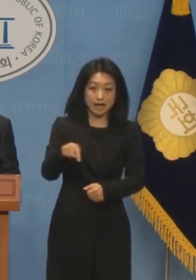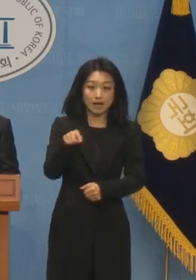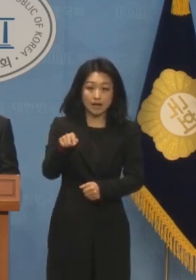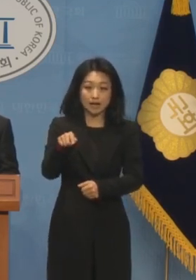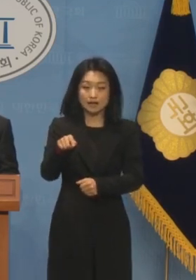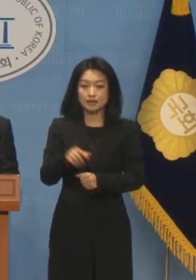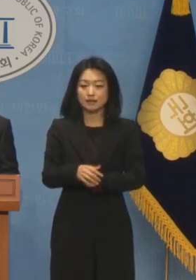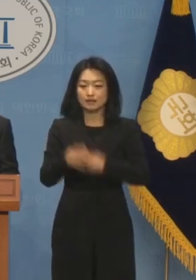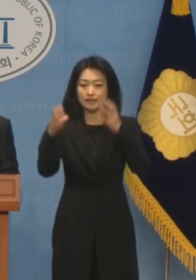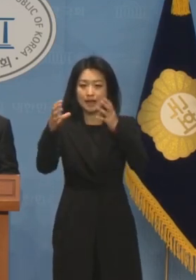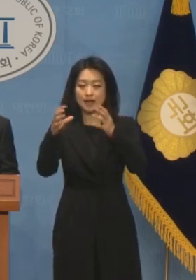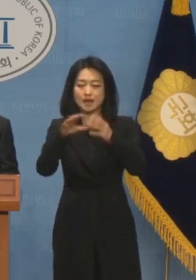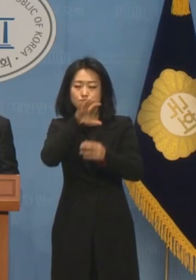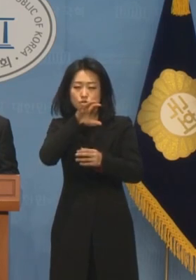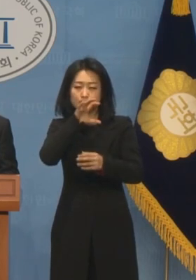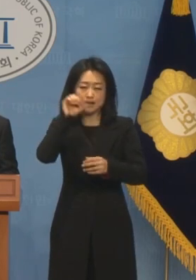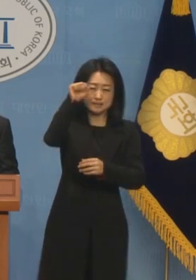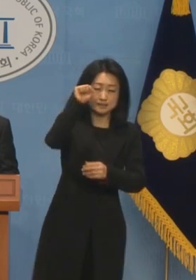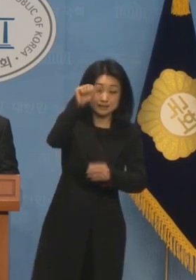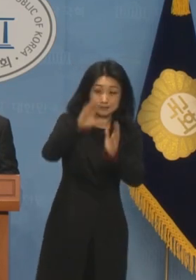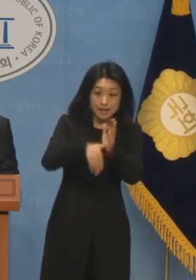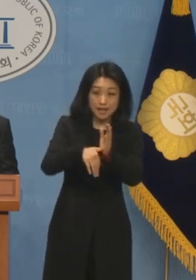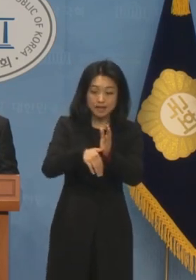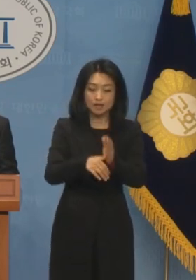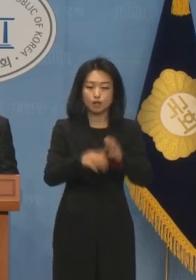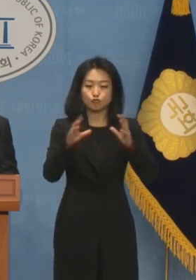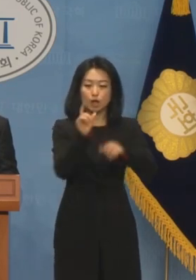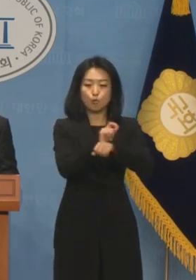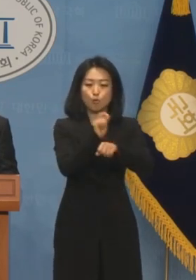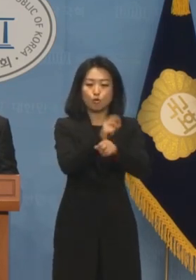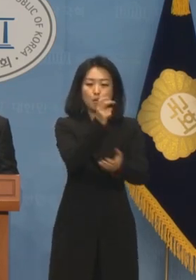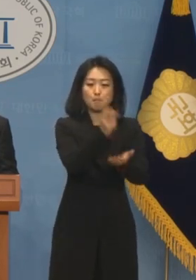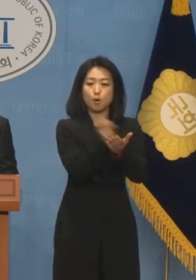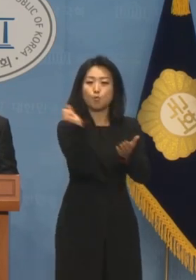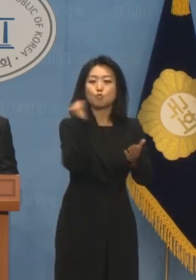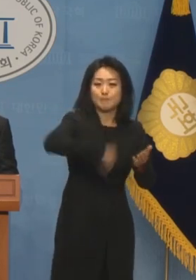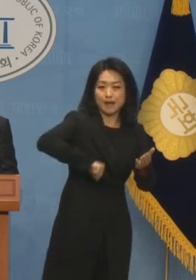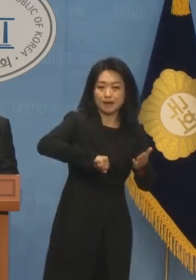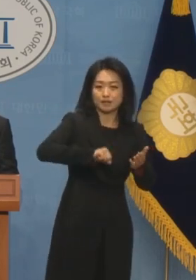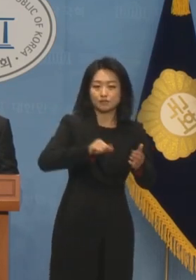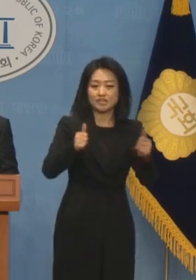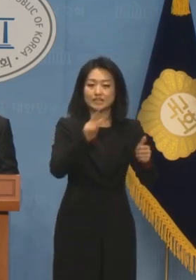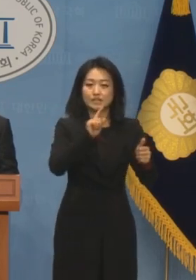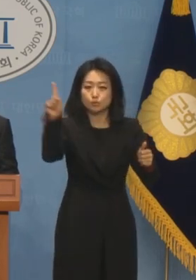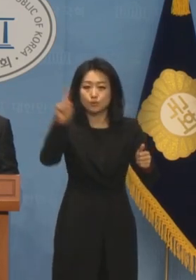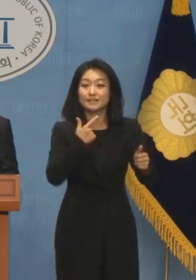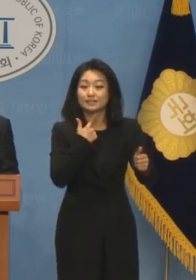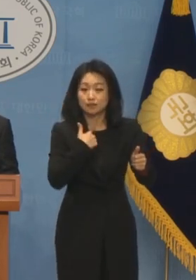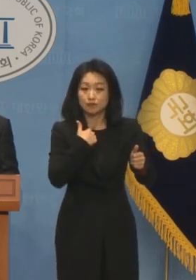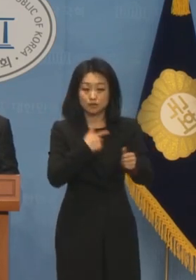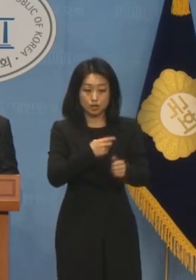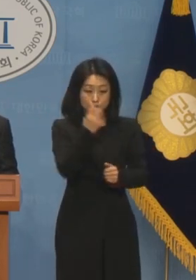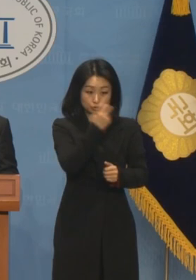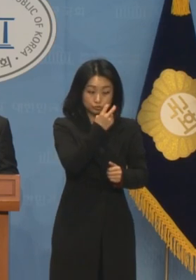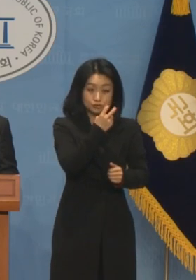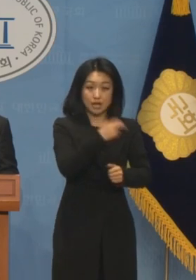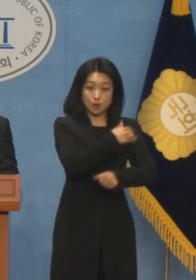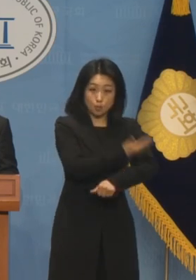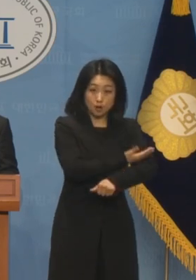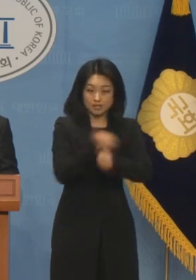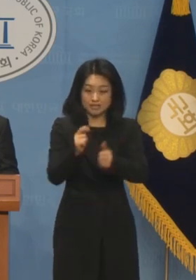위반으로 무더기 기소하기도 했습니다. 똑같은 잣대를 적용한다면 수사기소권 분리입법에